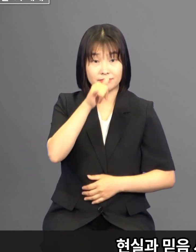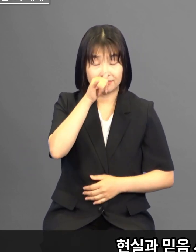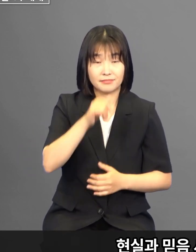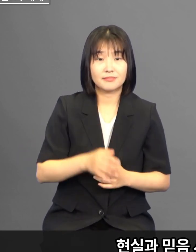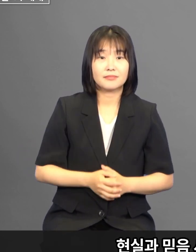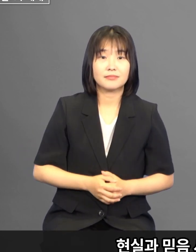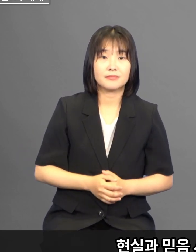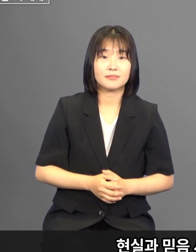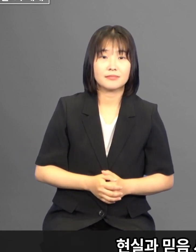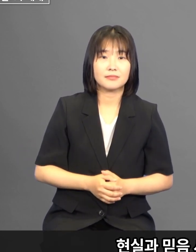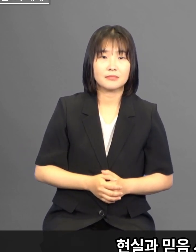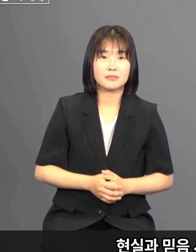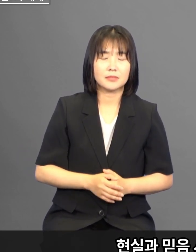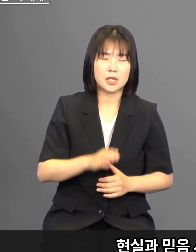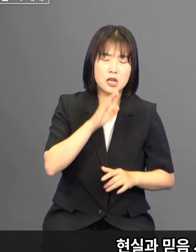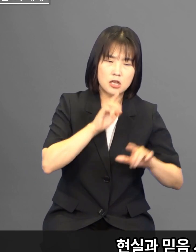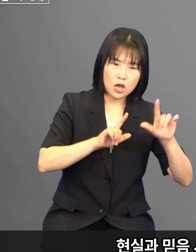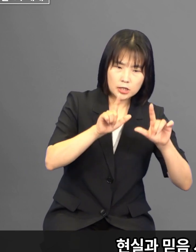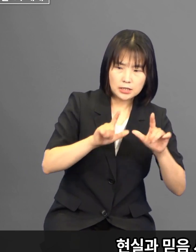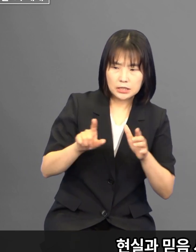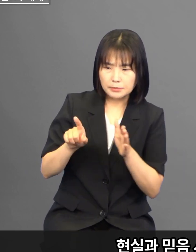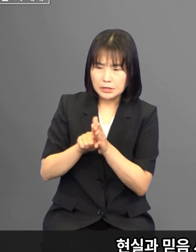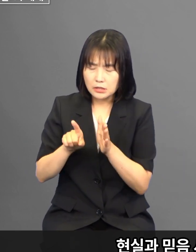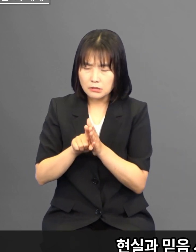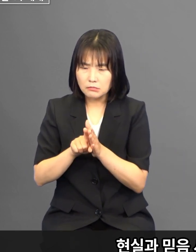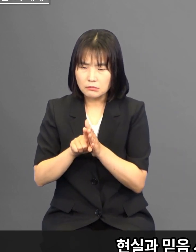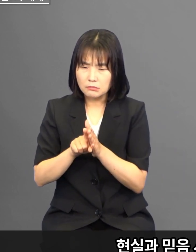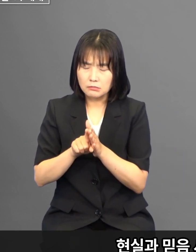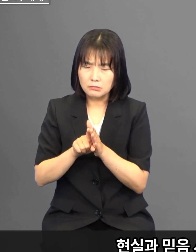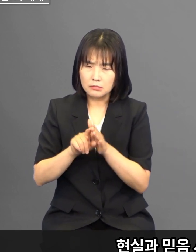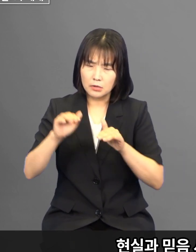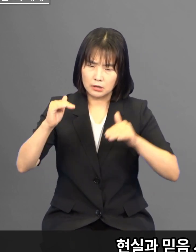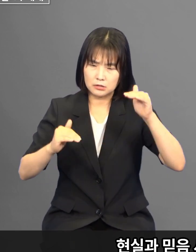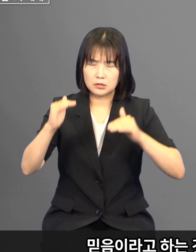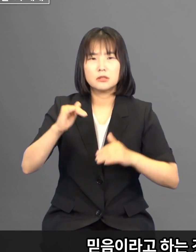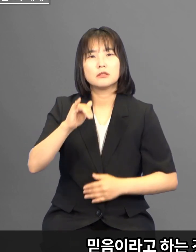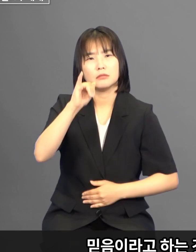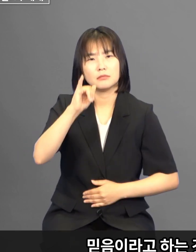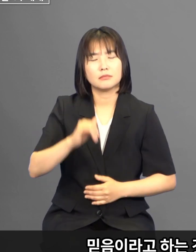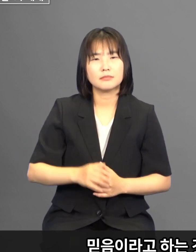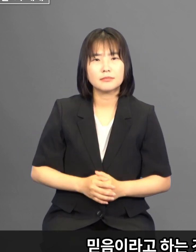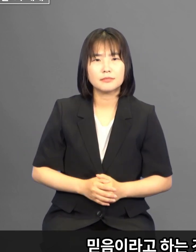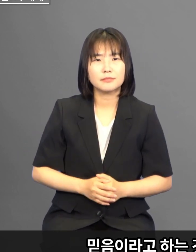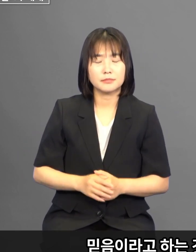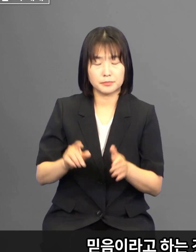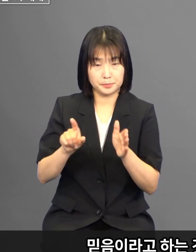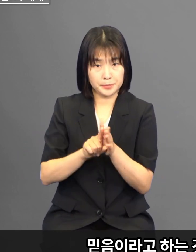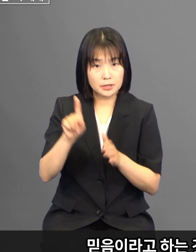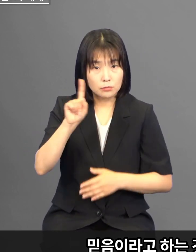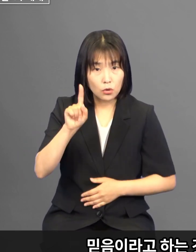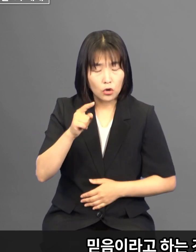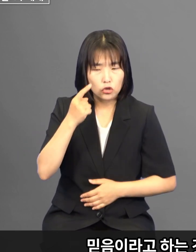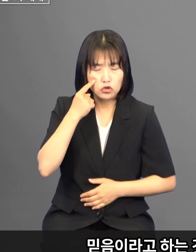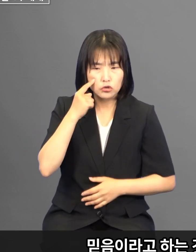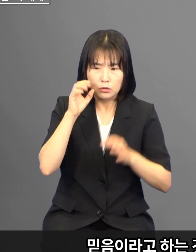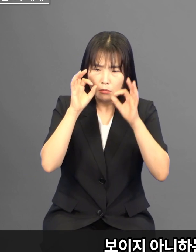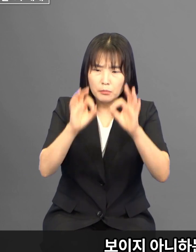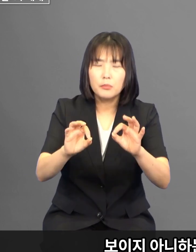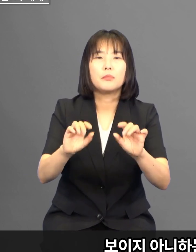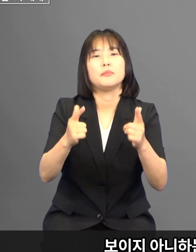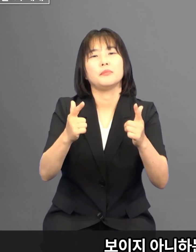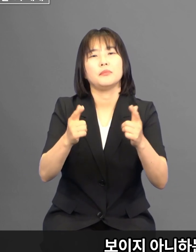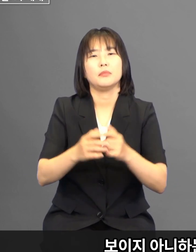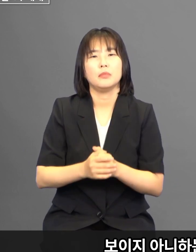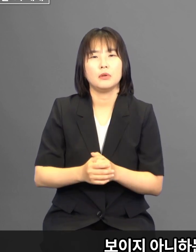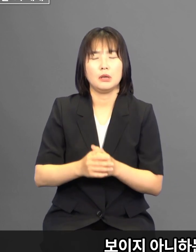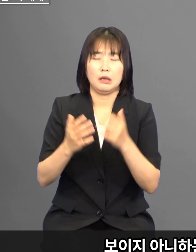현실과 믿음 사이에 이 괴리가 있어요. 믿음이라고 하는 것은 눈으로 보는 게 아닙니다.